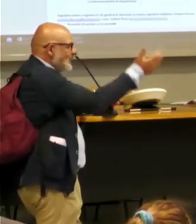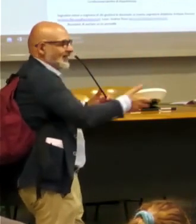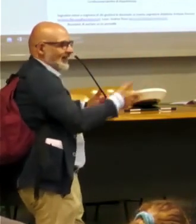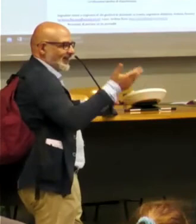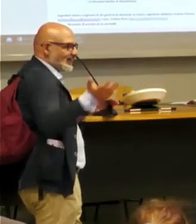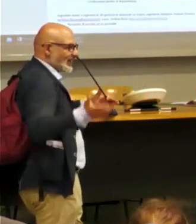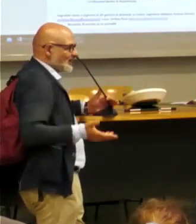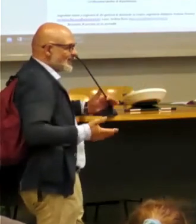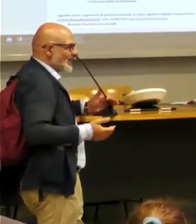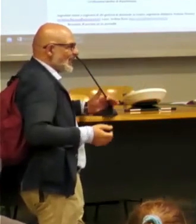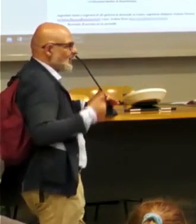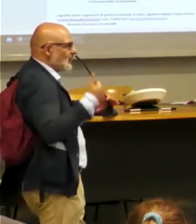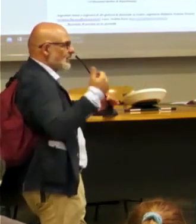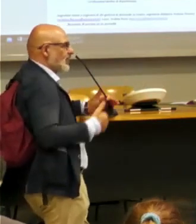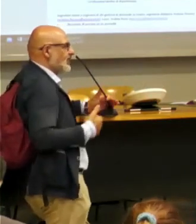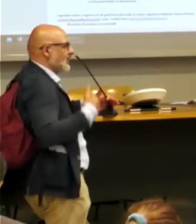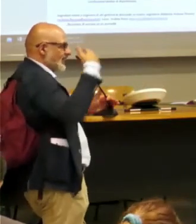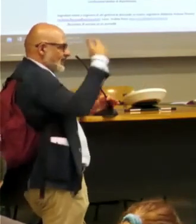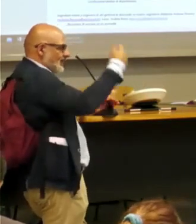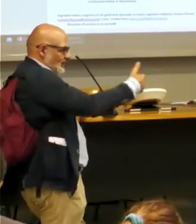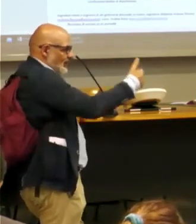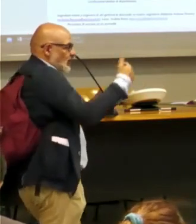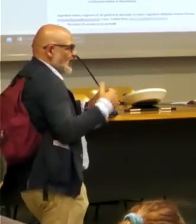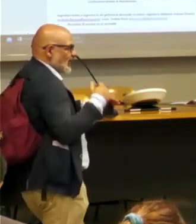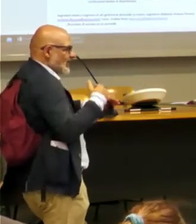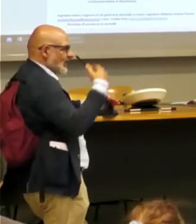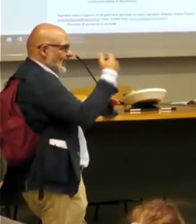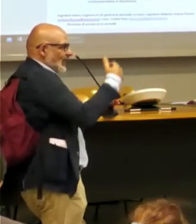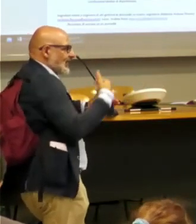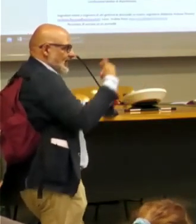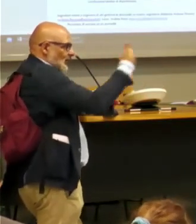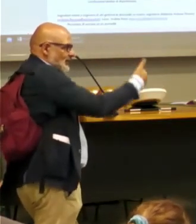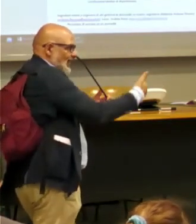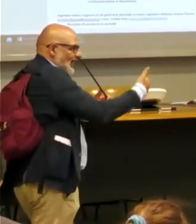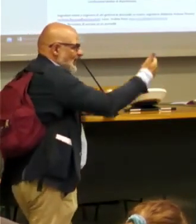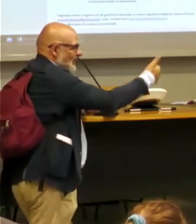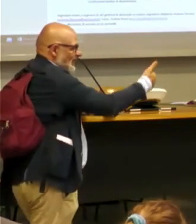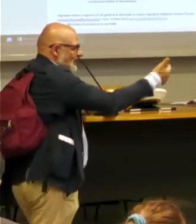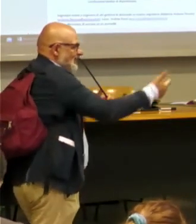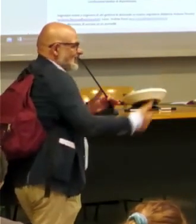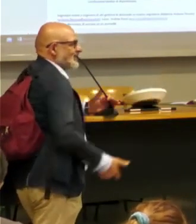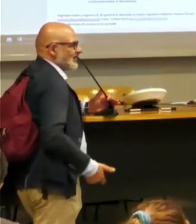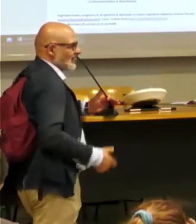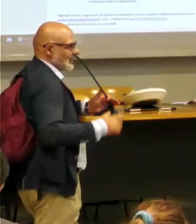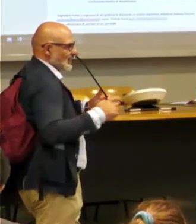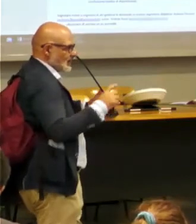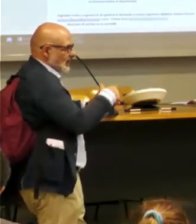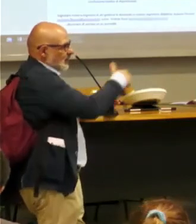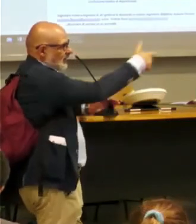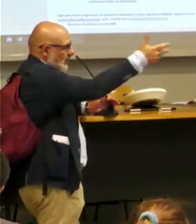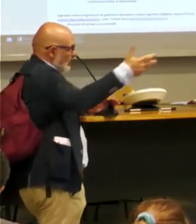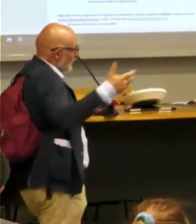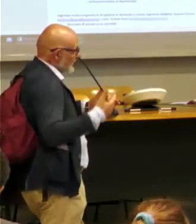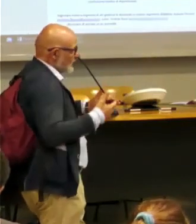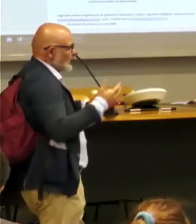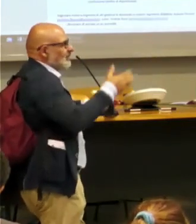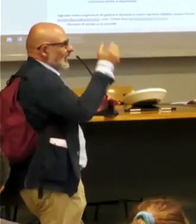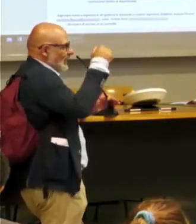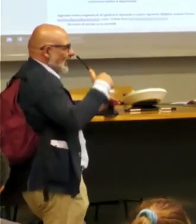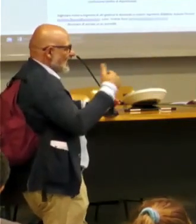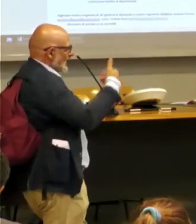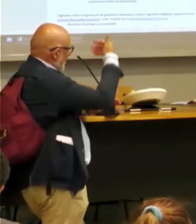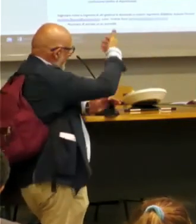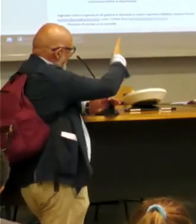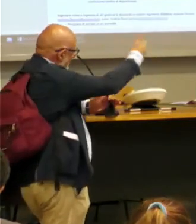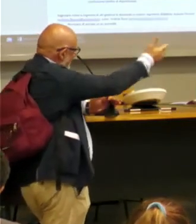indirizzi, è trasversale, quindi poi vi troverete a incontrare gli stessi, lo stesso clima